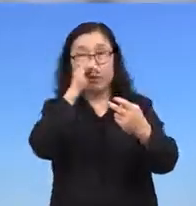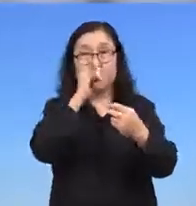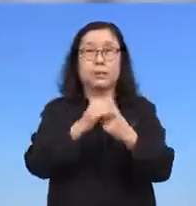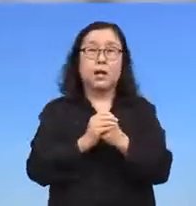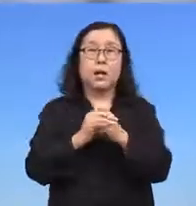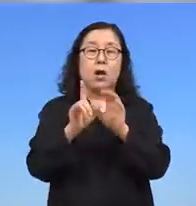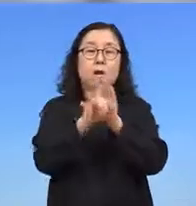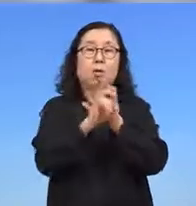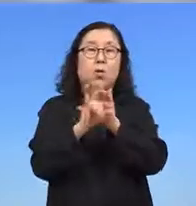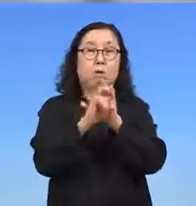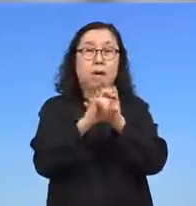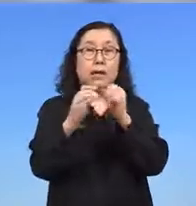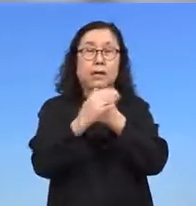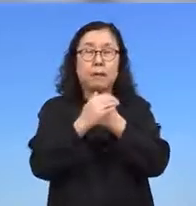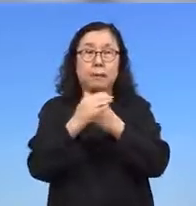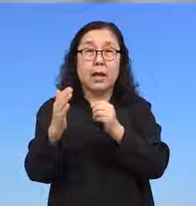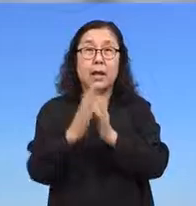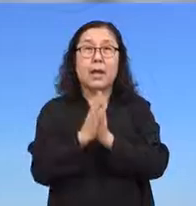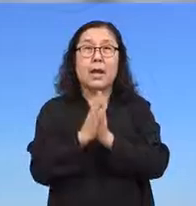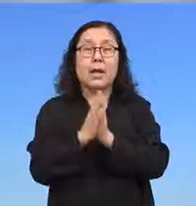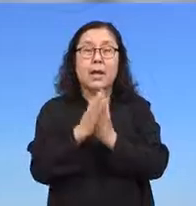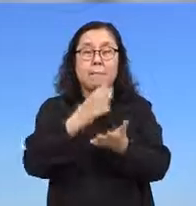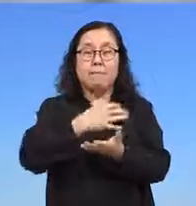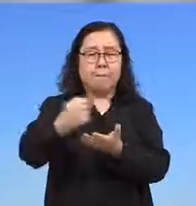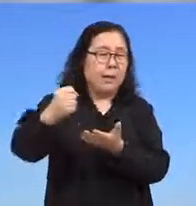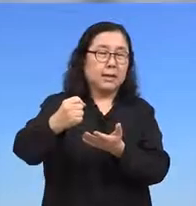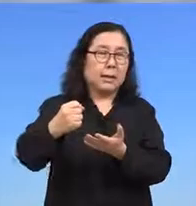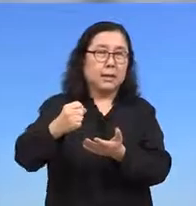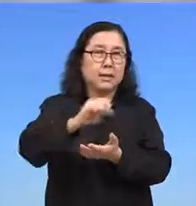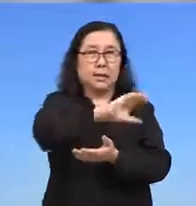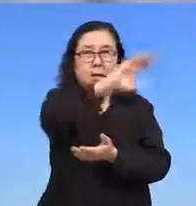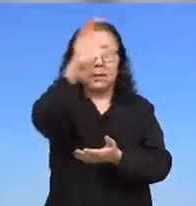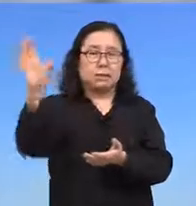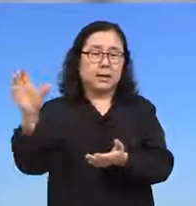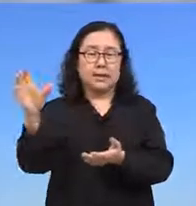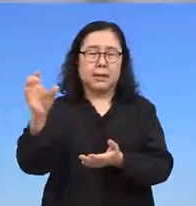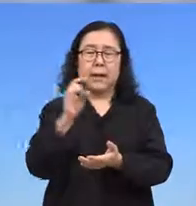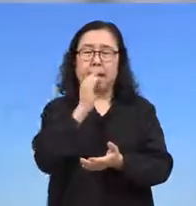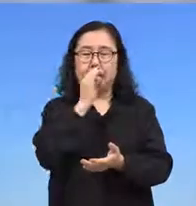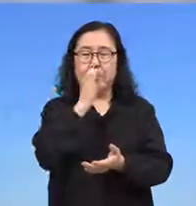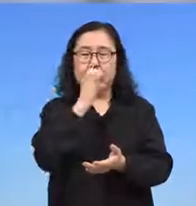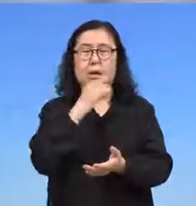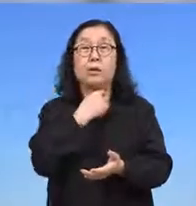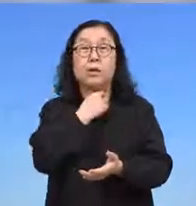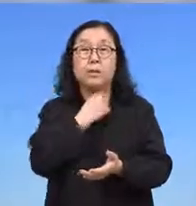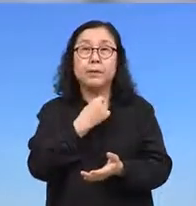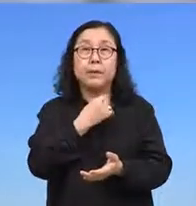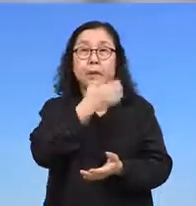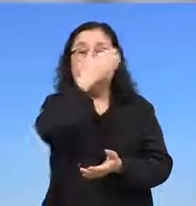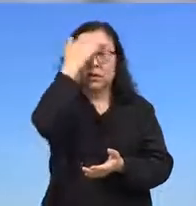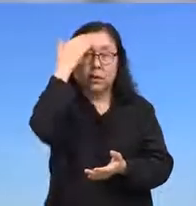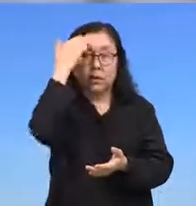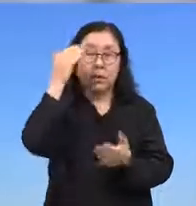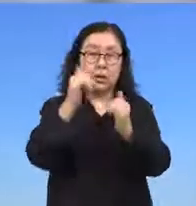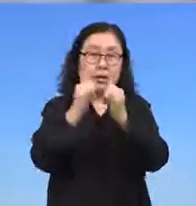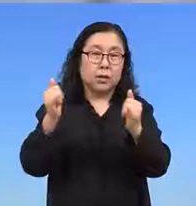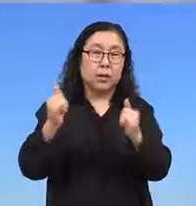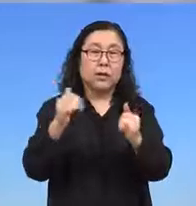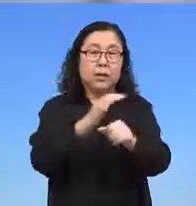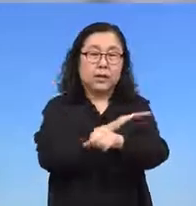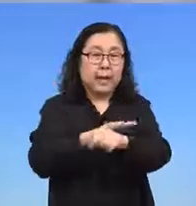코로나19 때문에 코로나19에게 빼앗기는 성탄절이 되지 않기를 바랍니다. 우리 청년들 잘